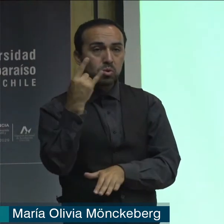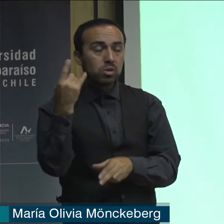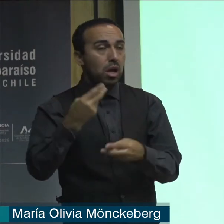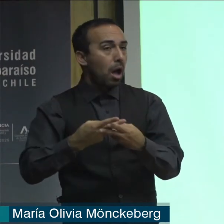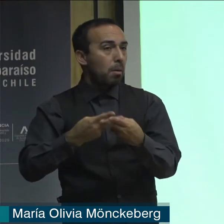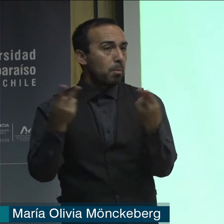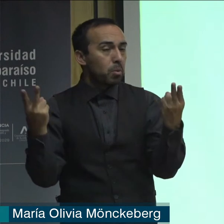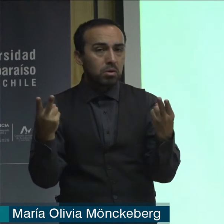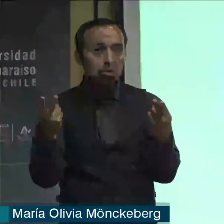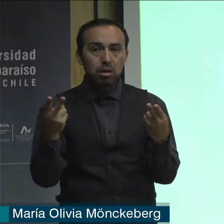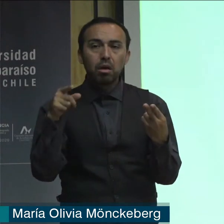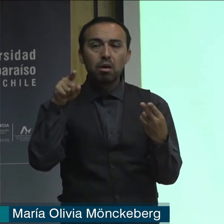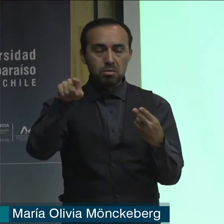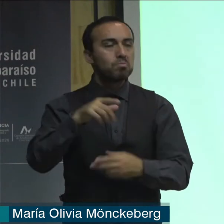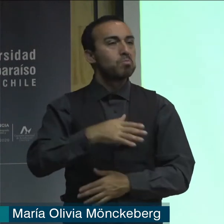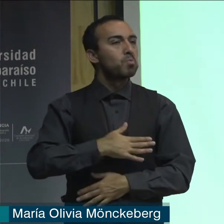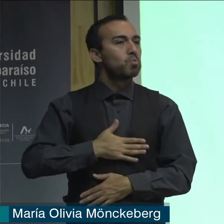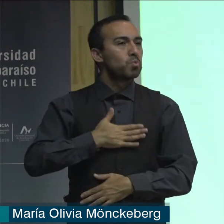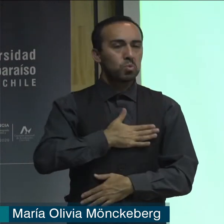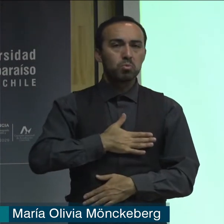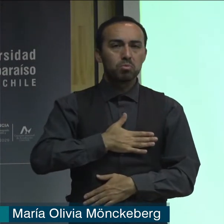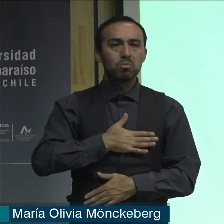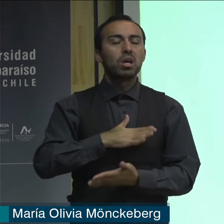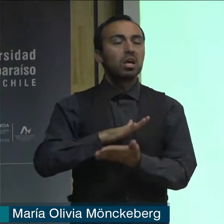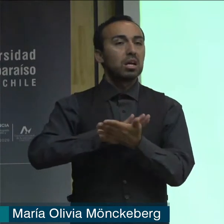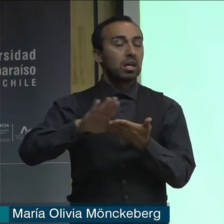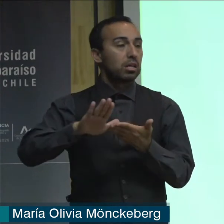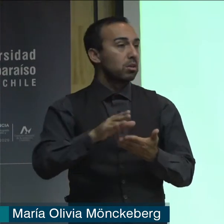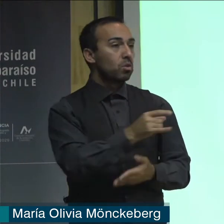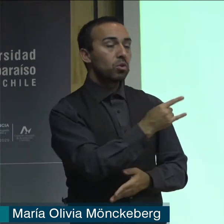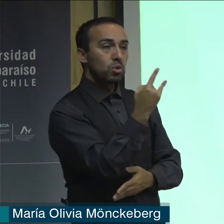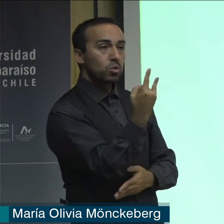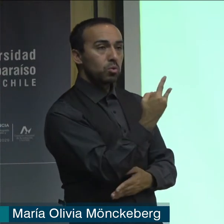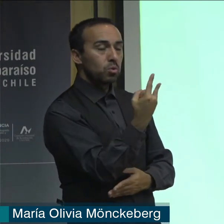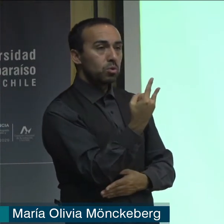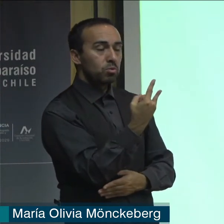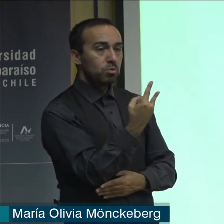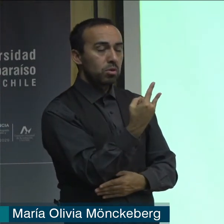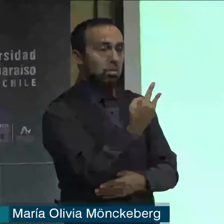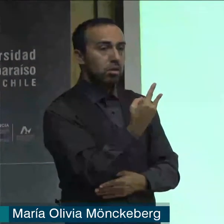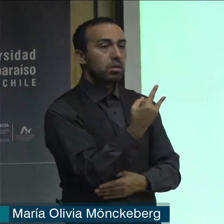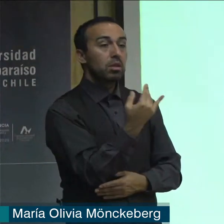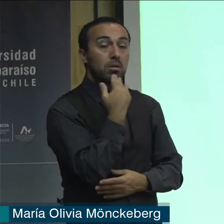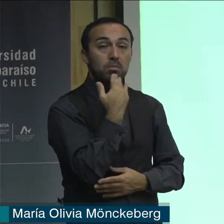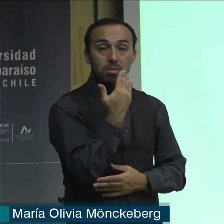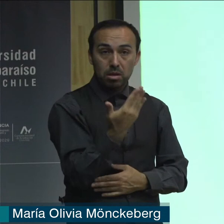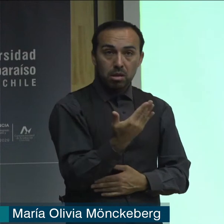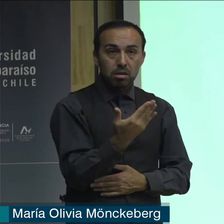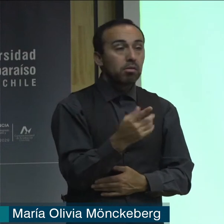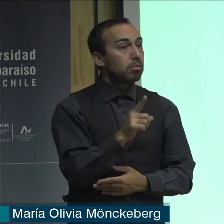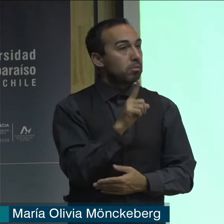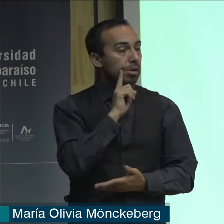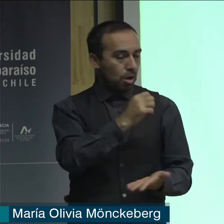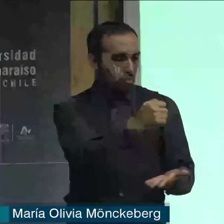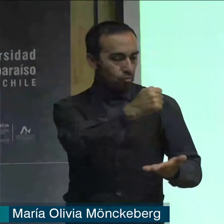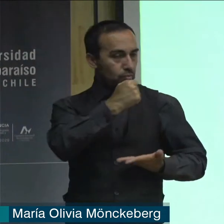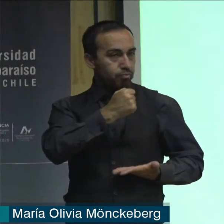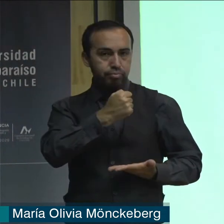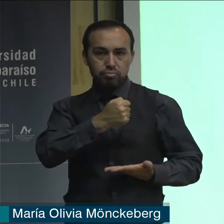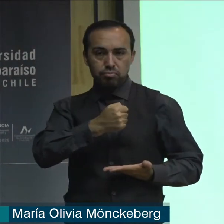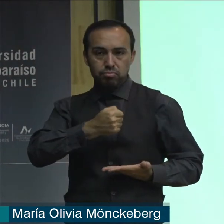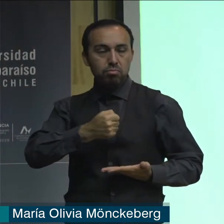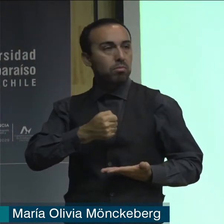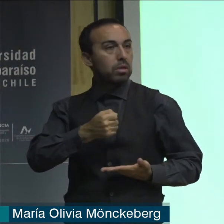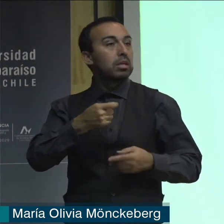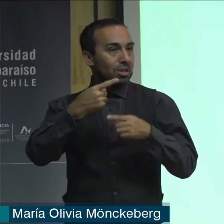poder gozar de la gratuidad y la universidad también tener ese recurso y tener otros que